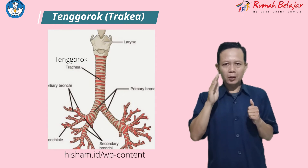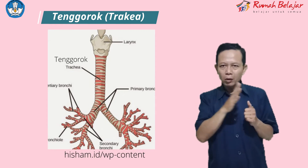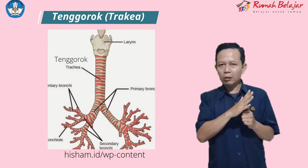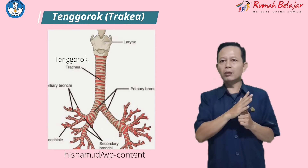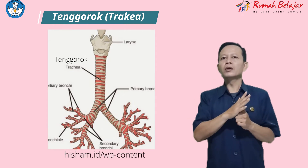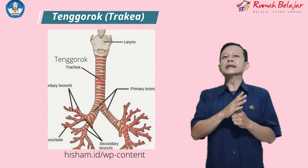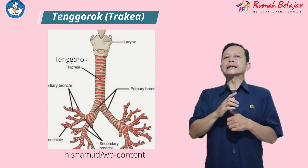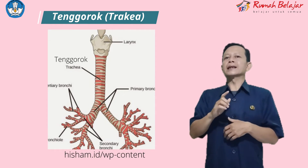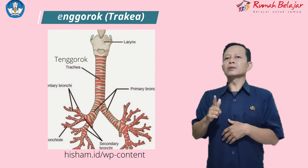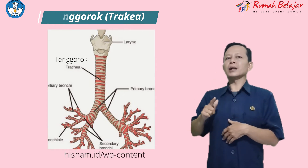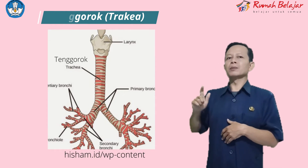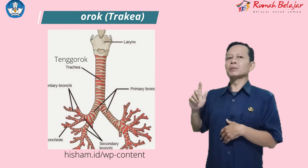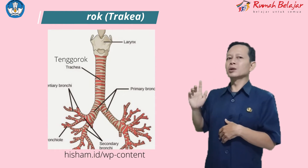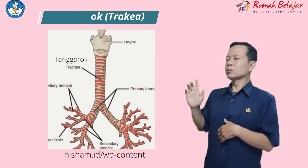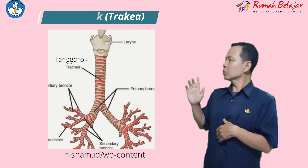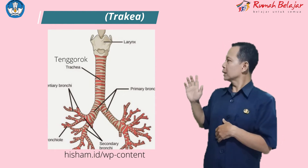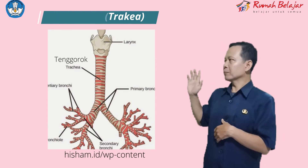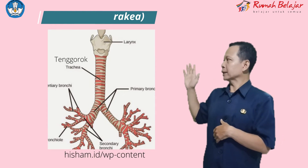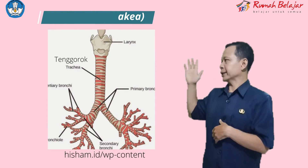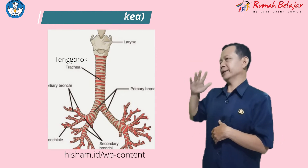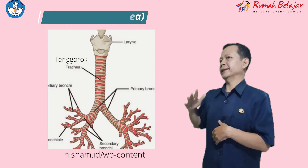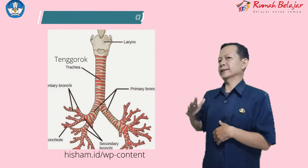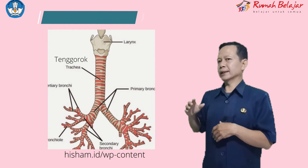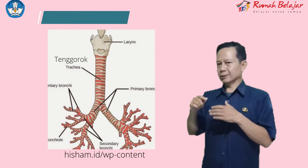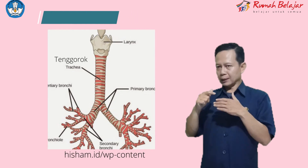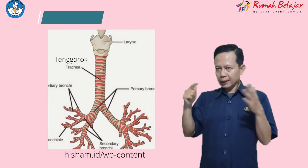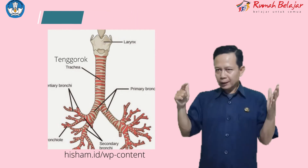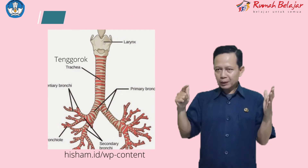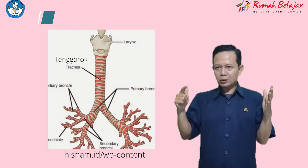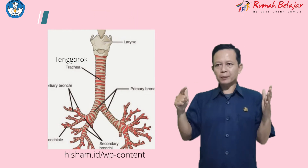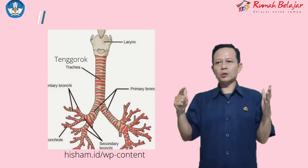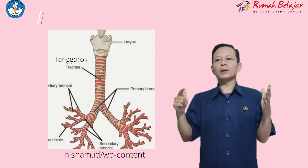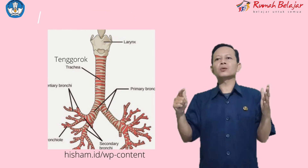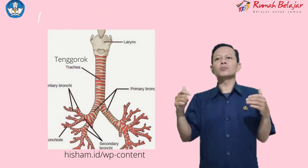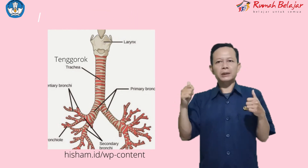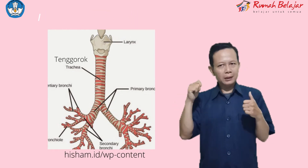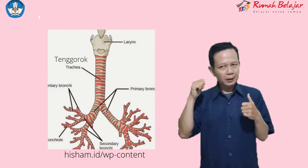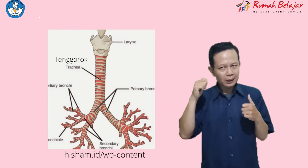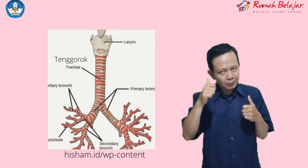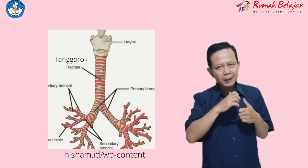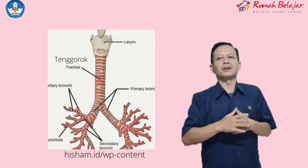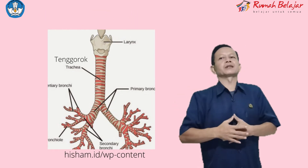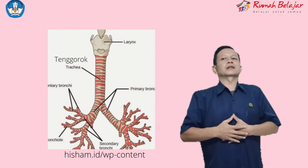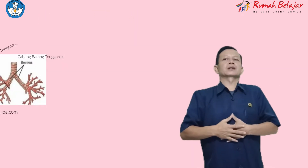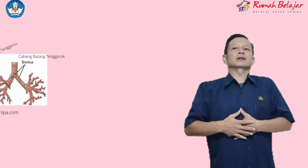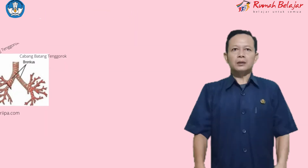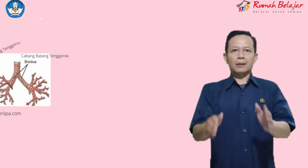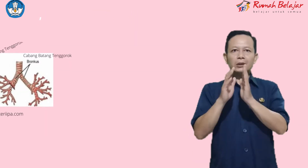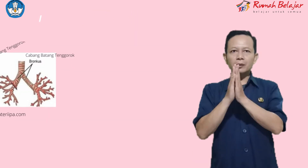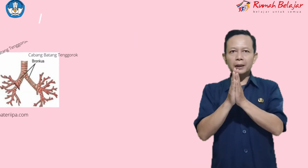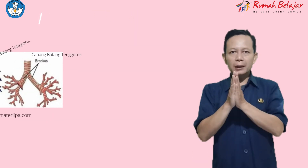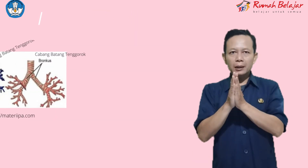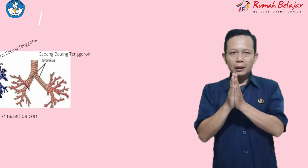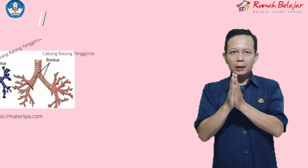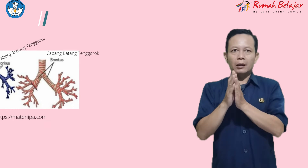dan mendorong keluar debu-debu dan bakteri, sehingga udara yang masuk ke paru-paru menjadi lebih bersih.